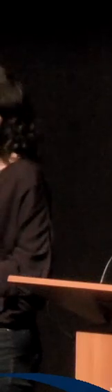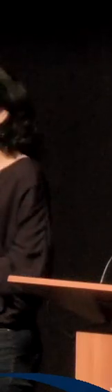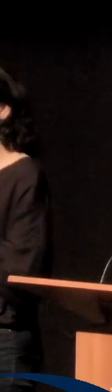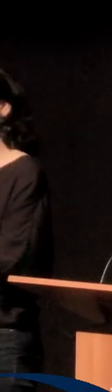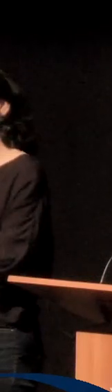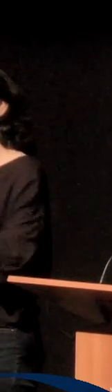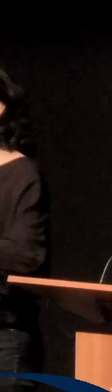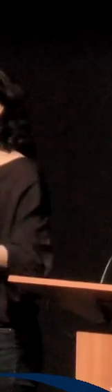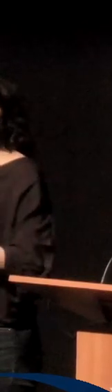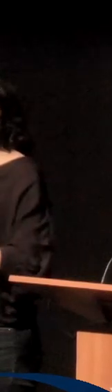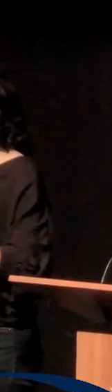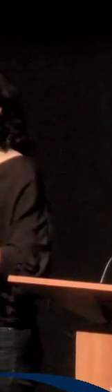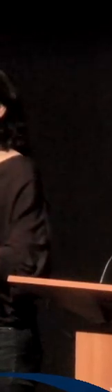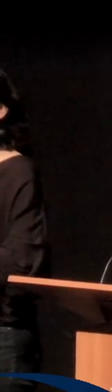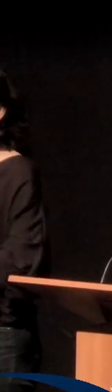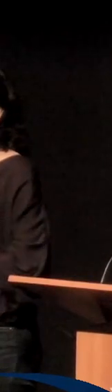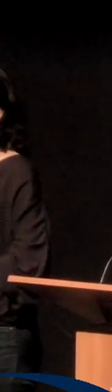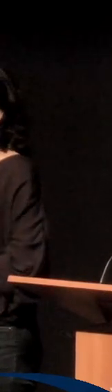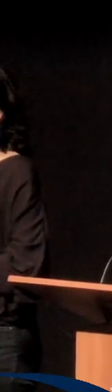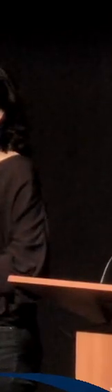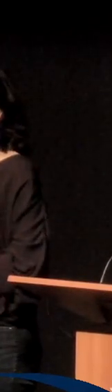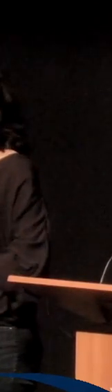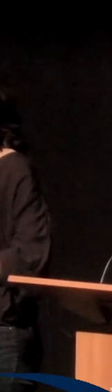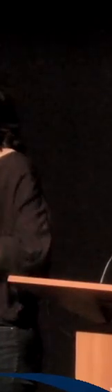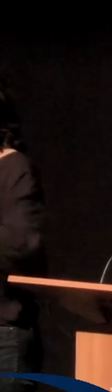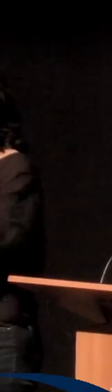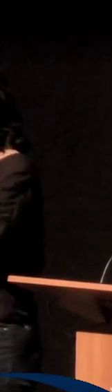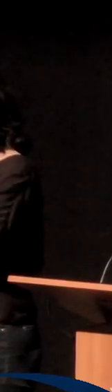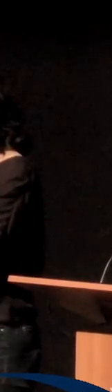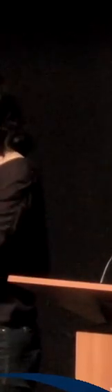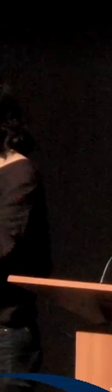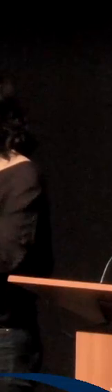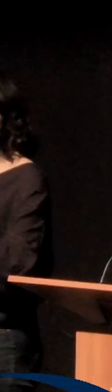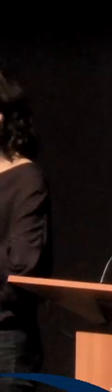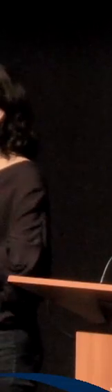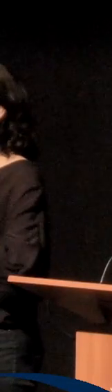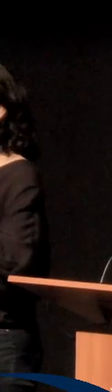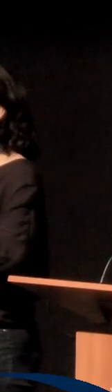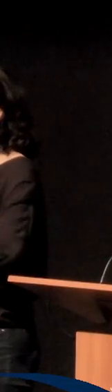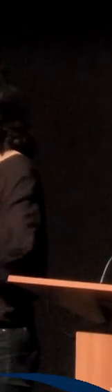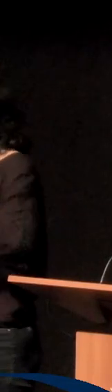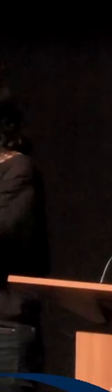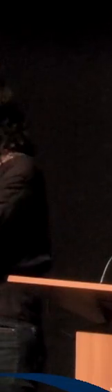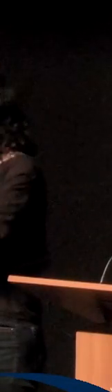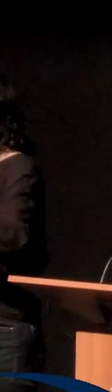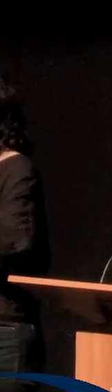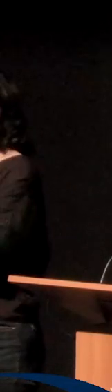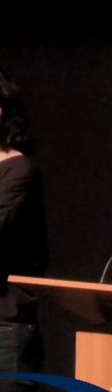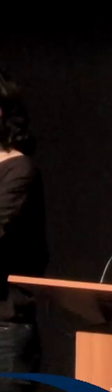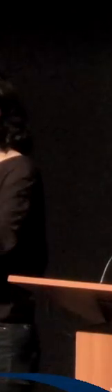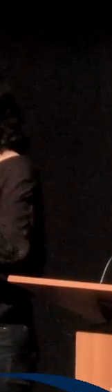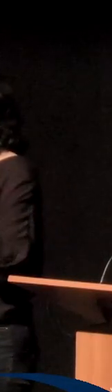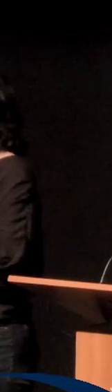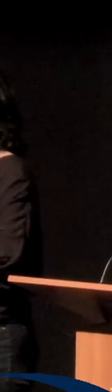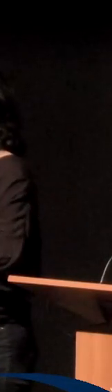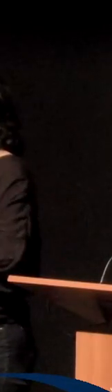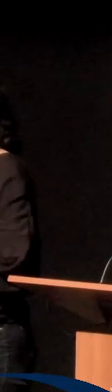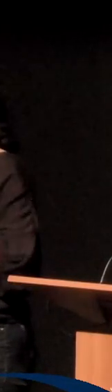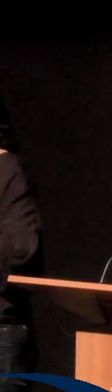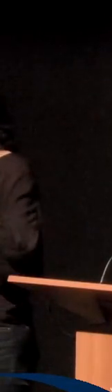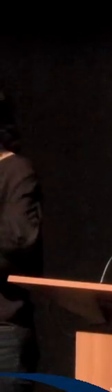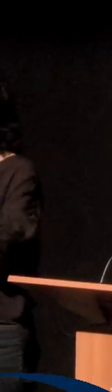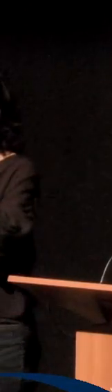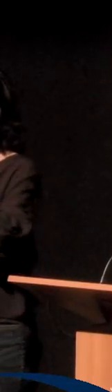né É fundamental esses atores aí articulados juntos para poder fazer com que o programa realmente aconteça na